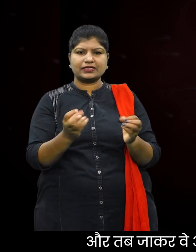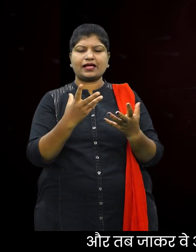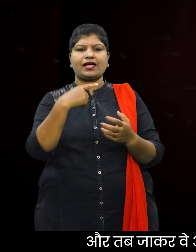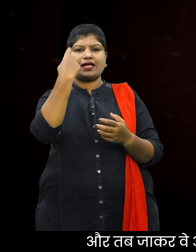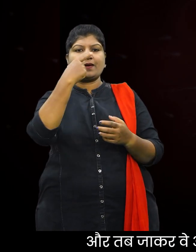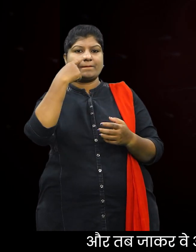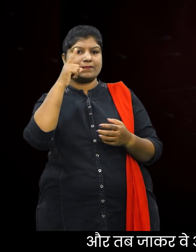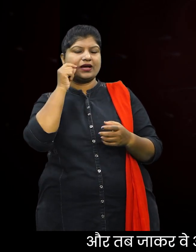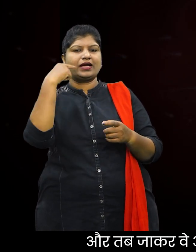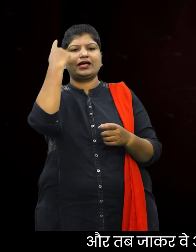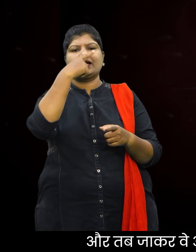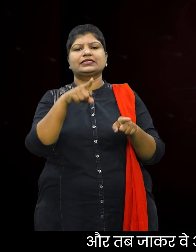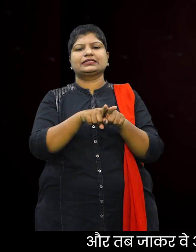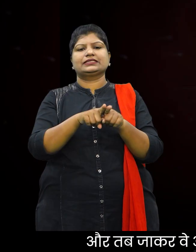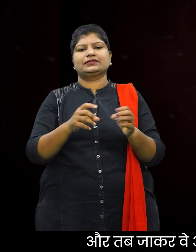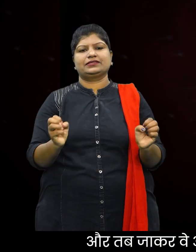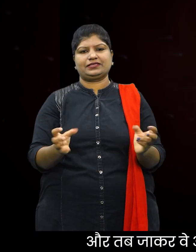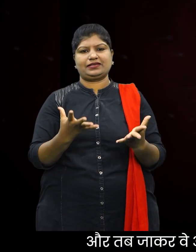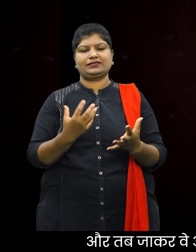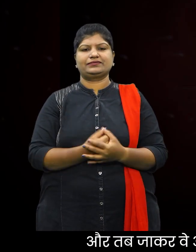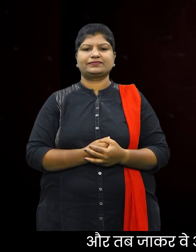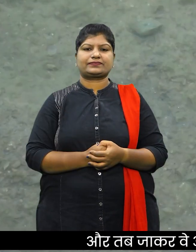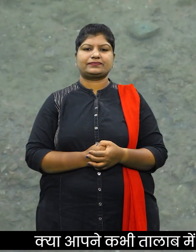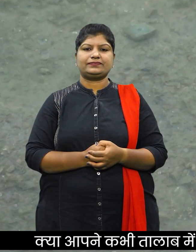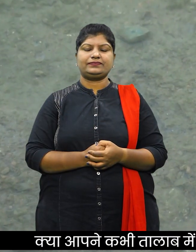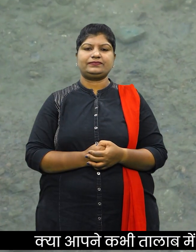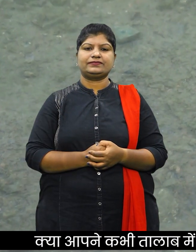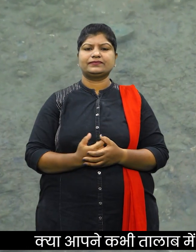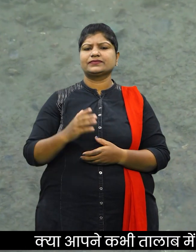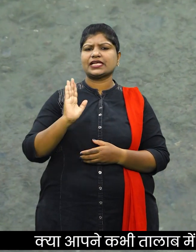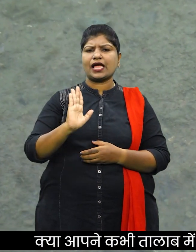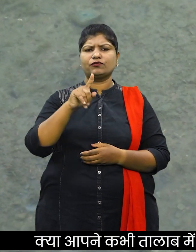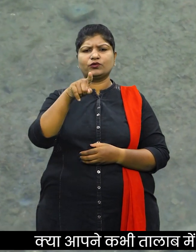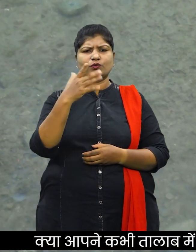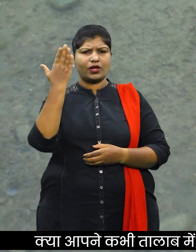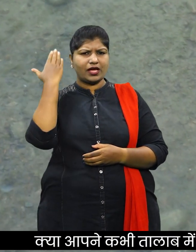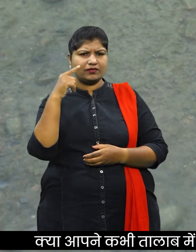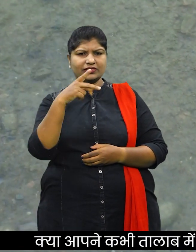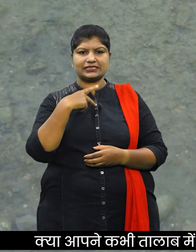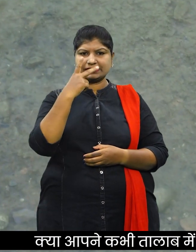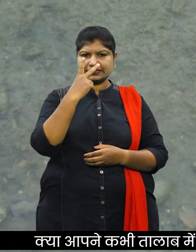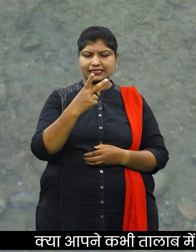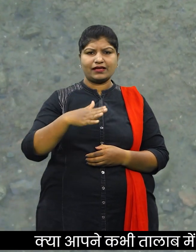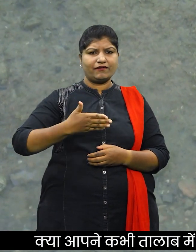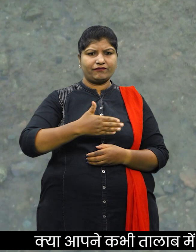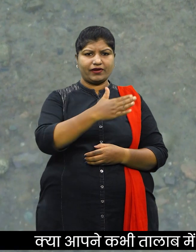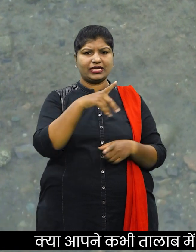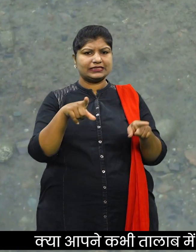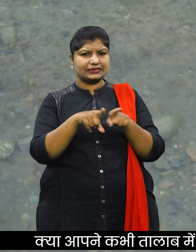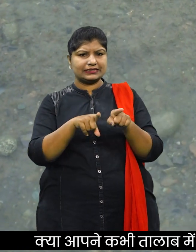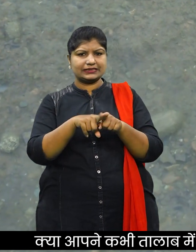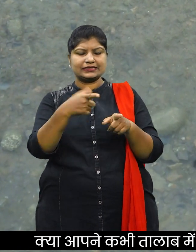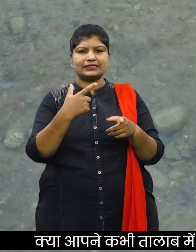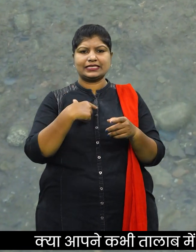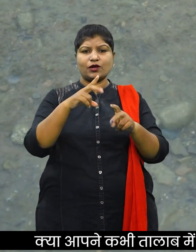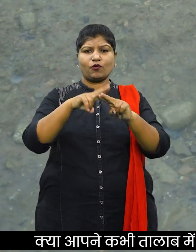क्या आपने कभी तालाब में मछली के आकार में